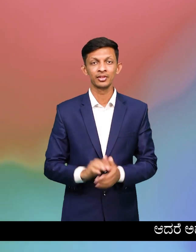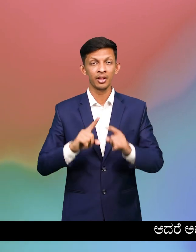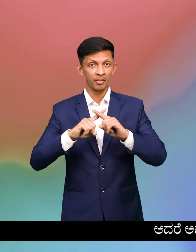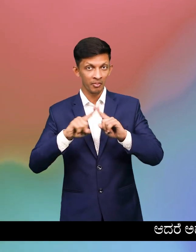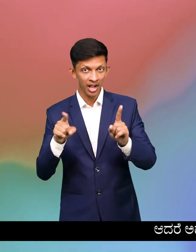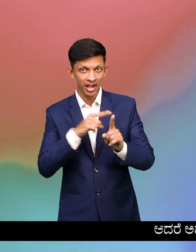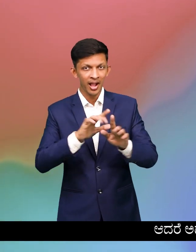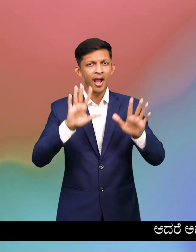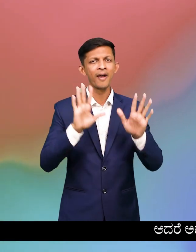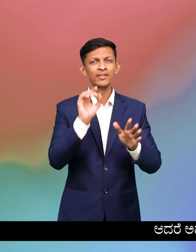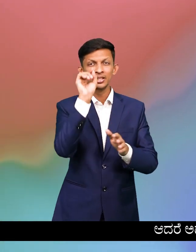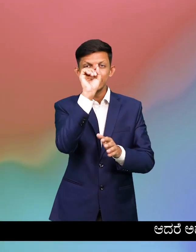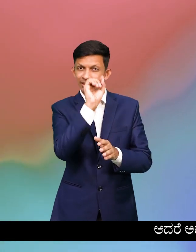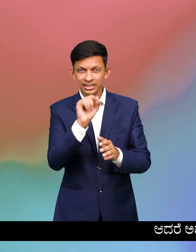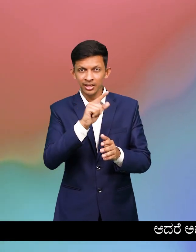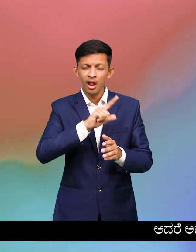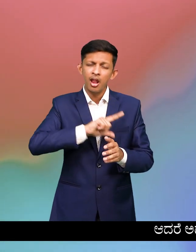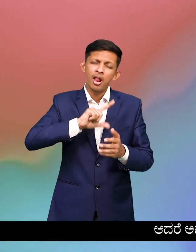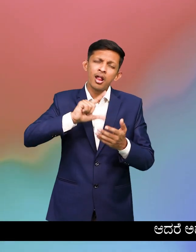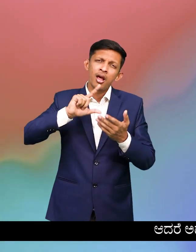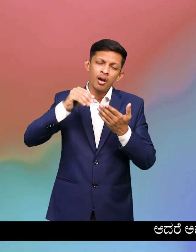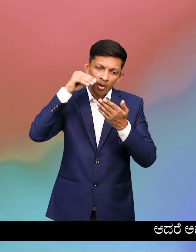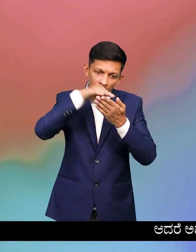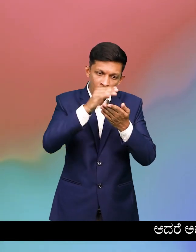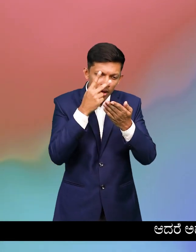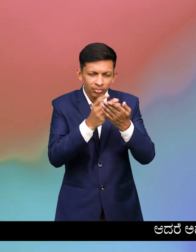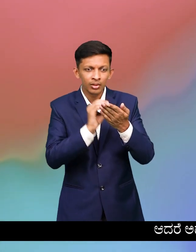ಆದರೆ ಅದರ ದಪ್ಪದ ಜೊತೆಗೆ ಲಕ್ಷಗಟ್ಟಲೆ ಪರಮಾಣುಗಳಿವೆ.